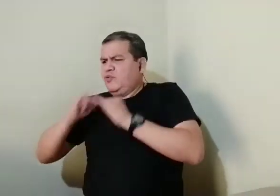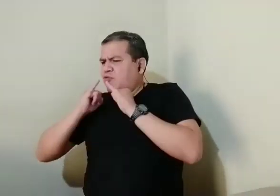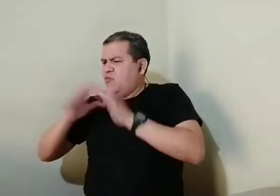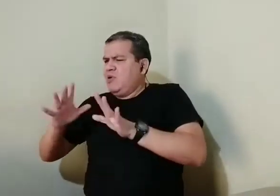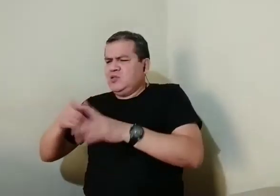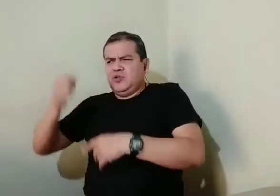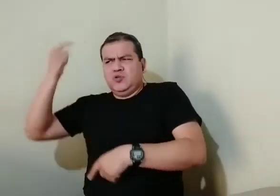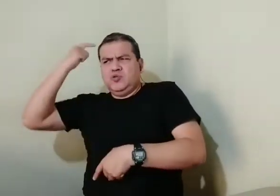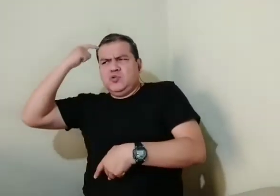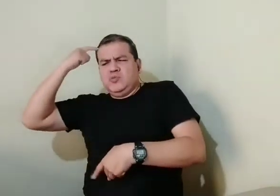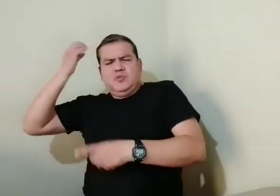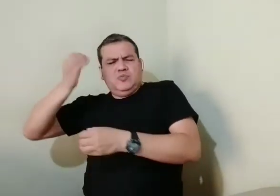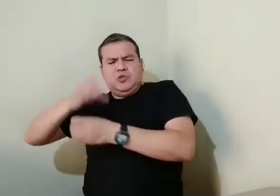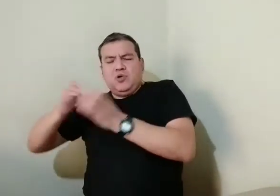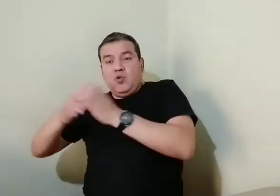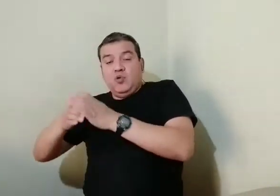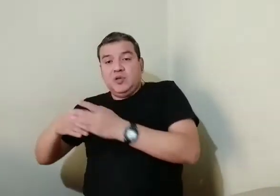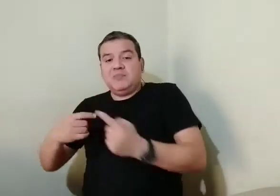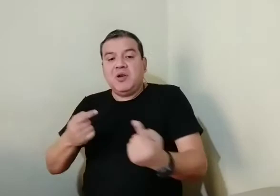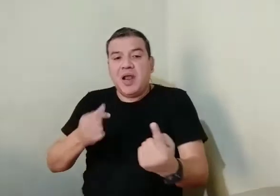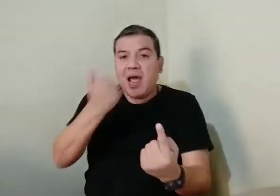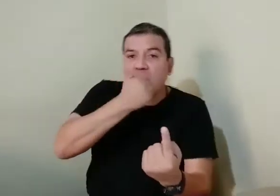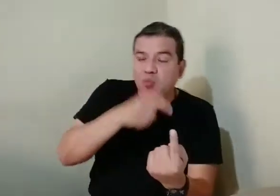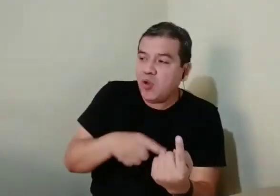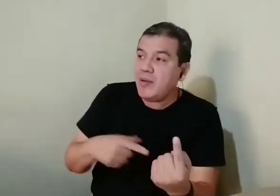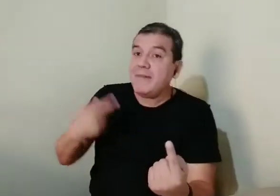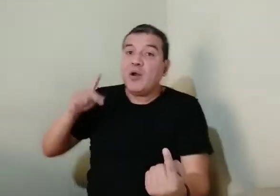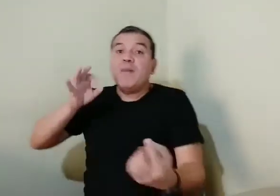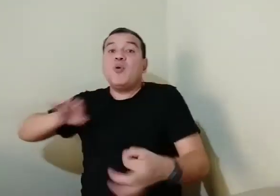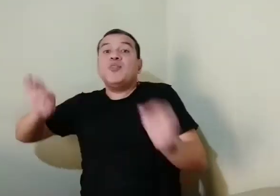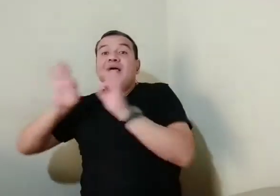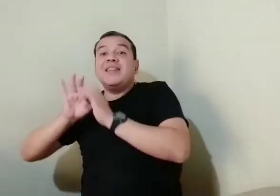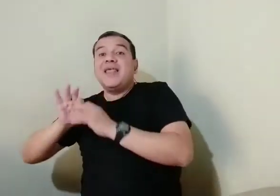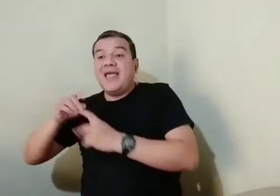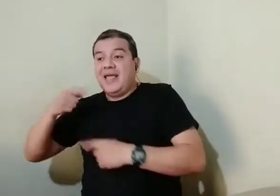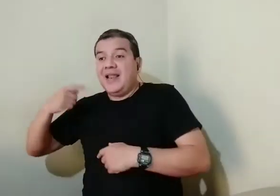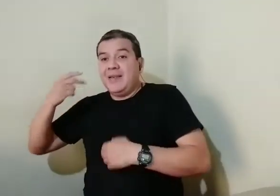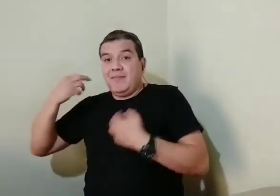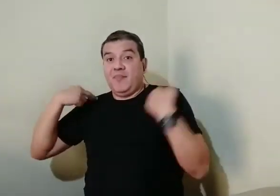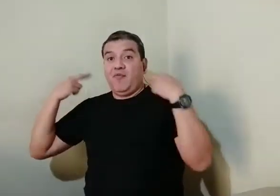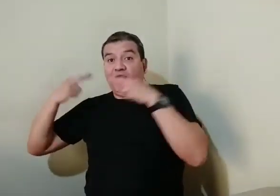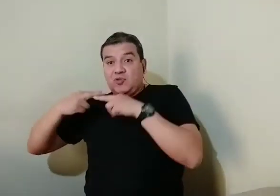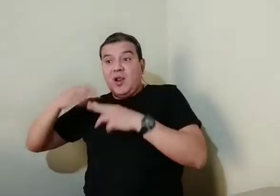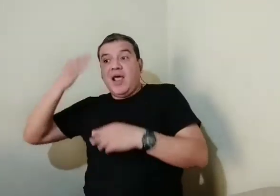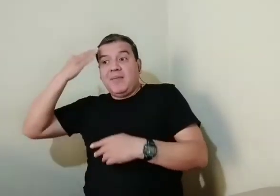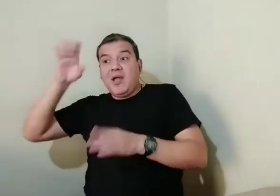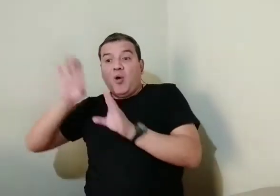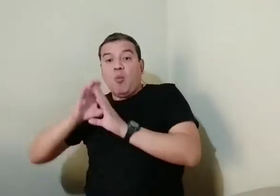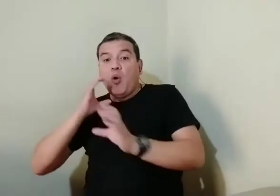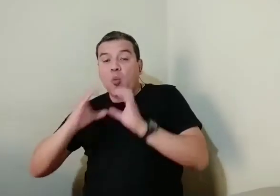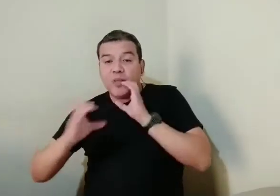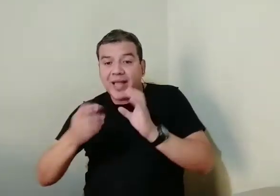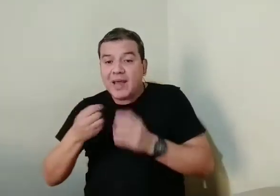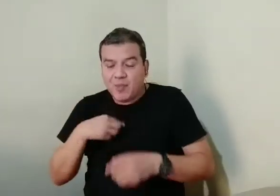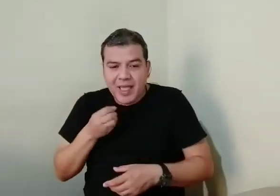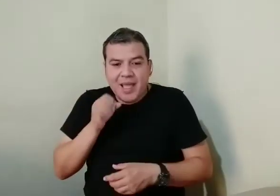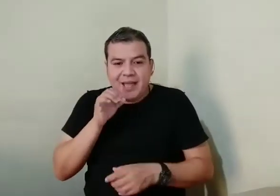comunicarlo. Si no, el conocimiento se perderá y el alumno no